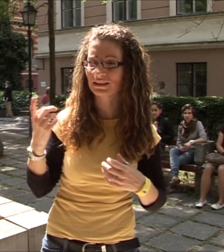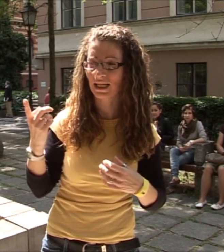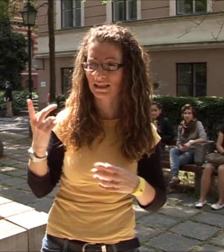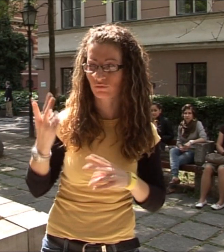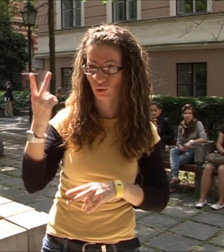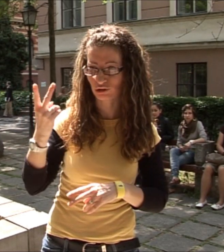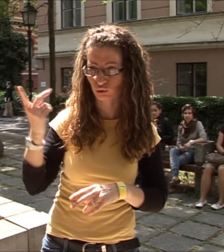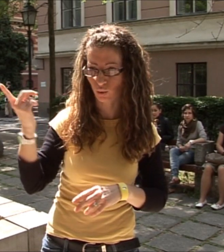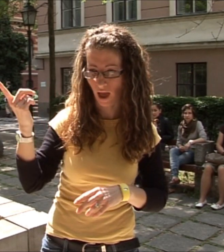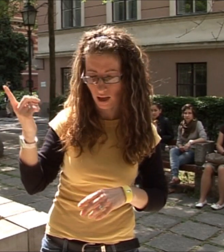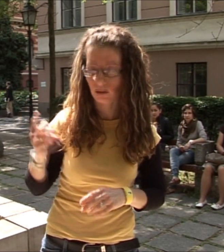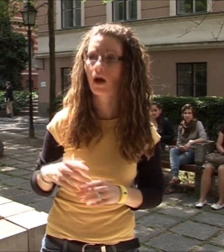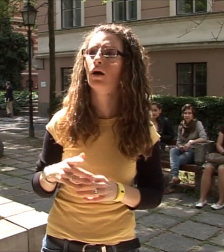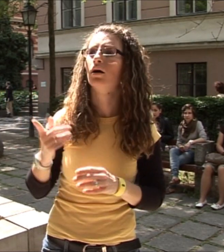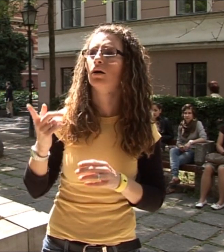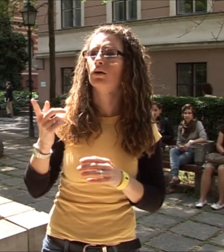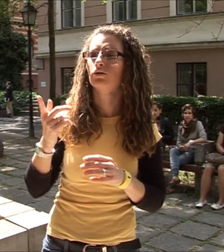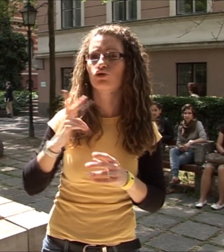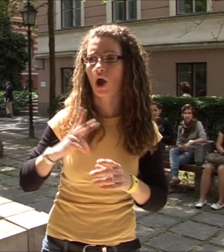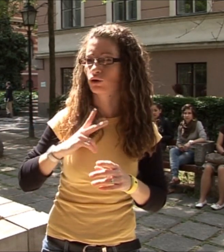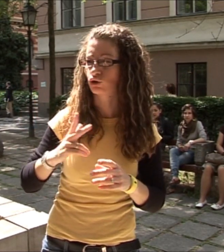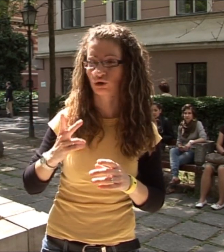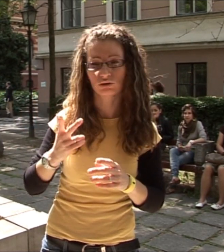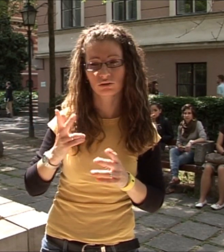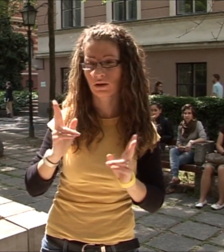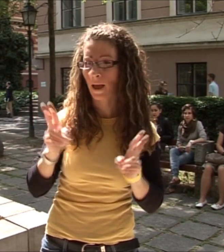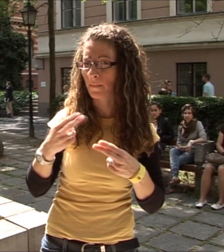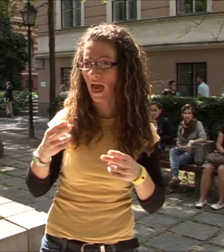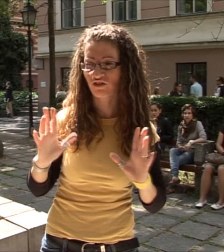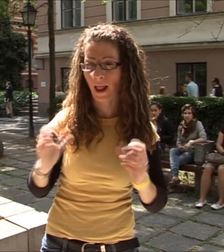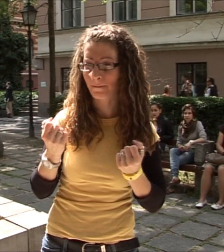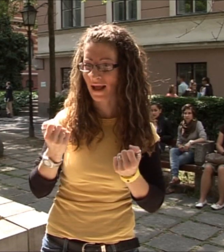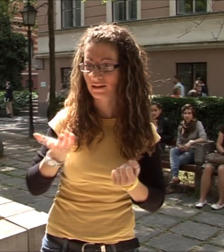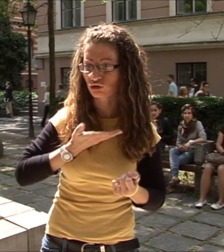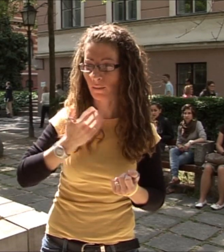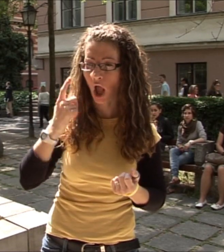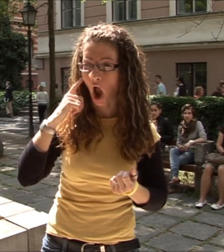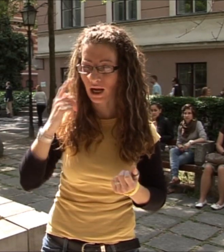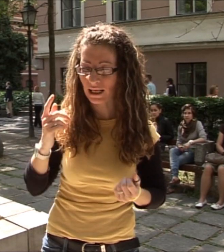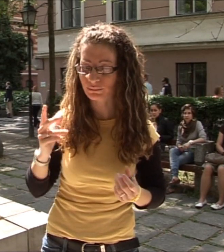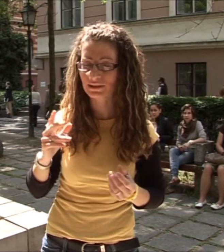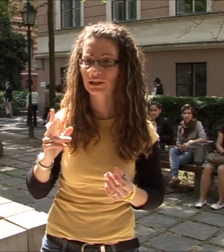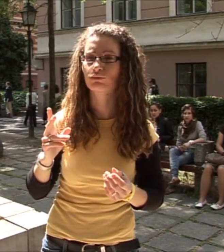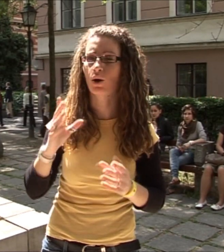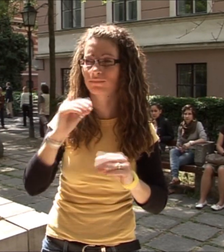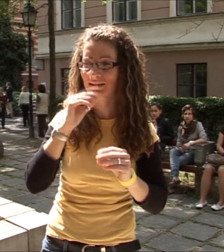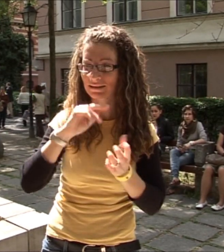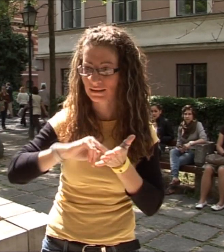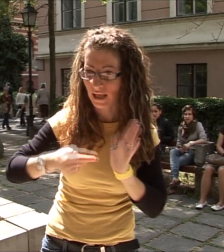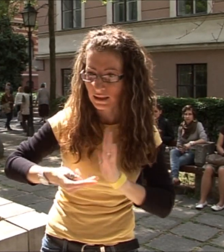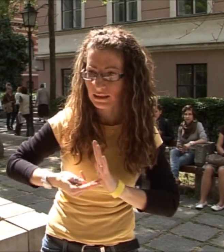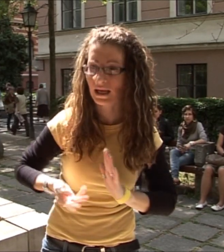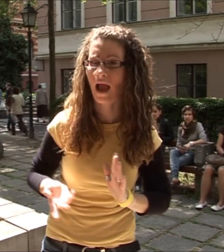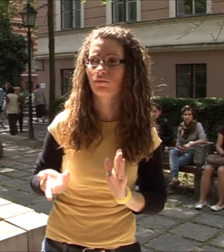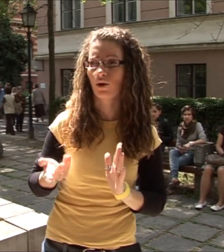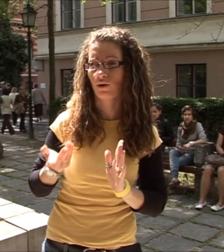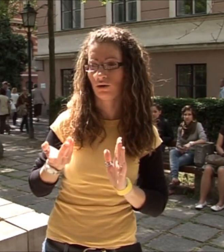szíművészeti főkolára hog sajnos nem lehet f smentést kapni